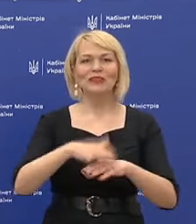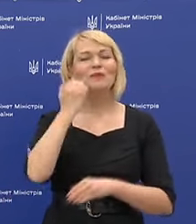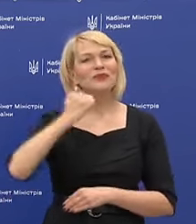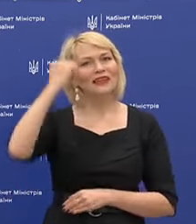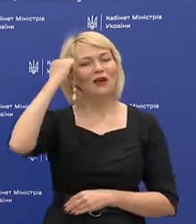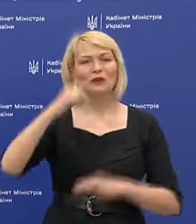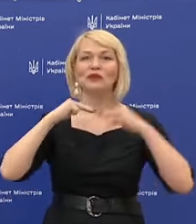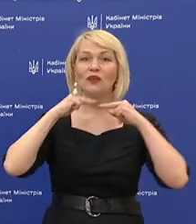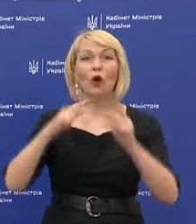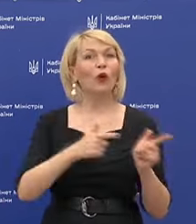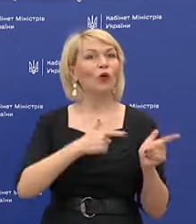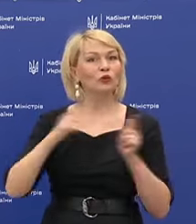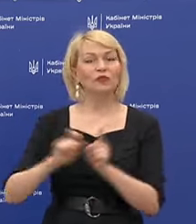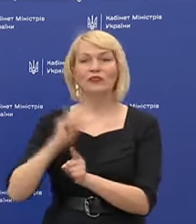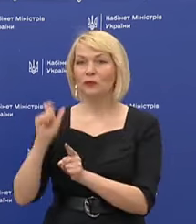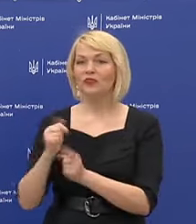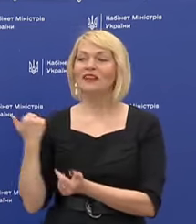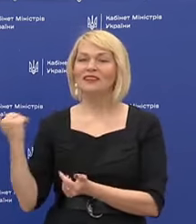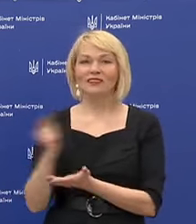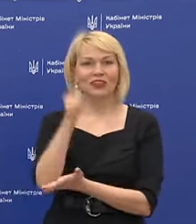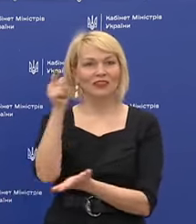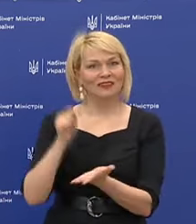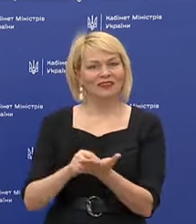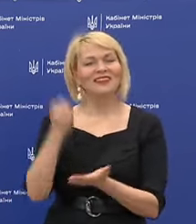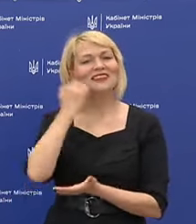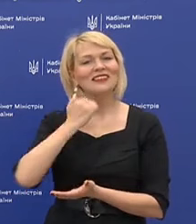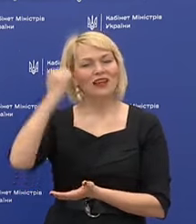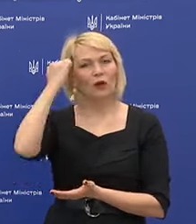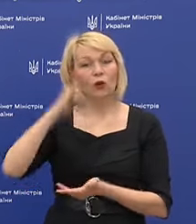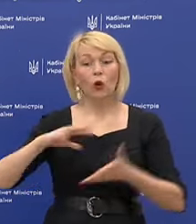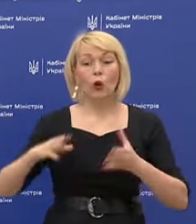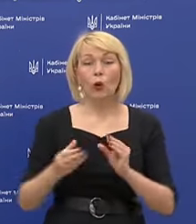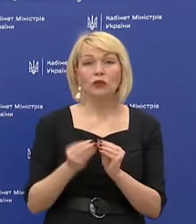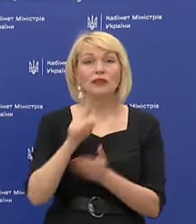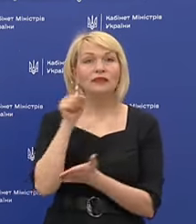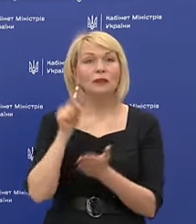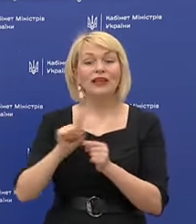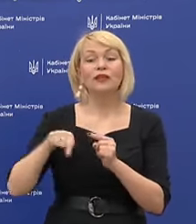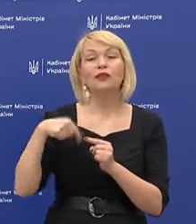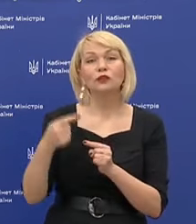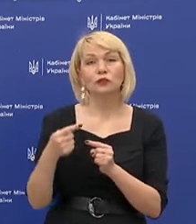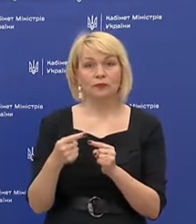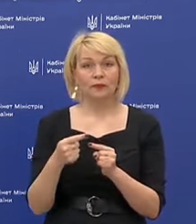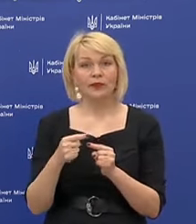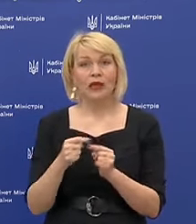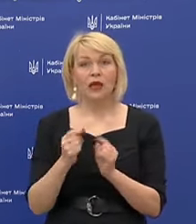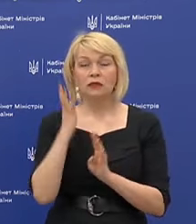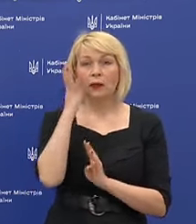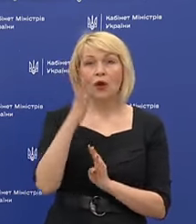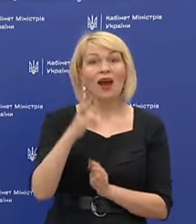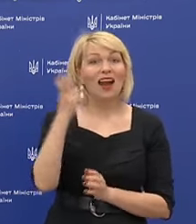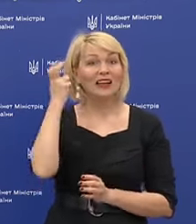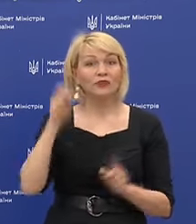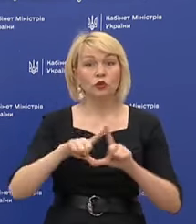увагу і готовий відповідати на запитання. Дякуємо. Отже, запитання звучить наступним чином. За прогнозами Київської